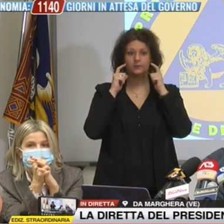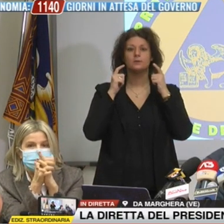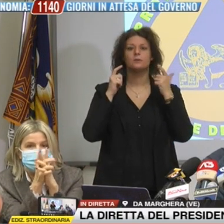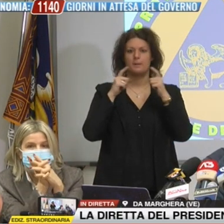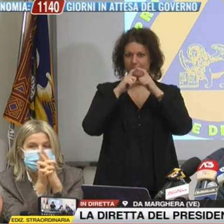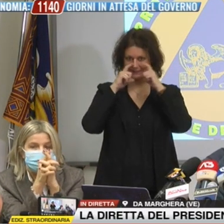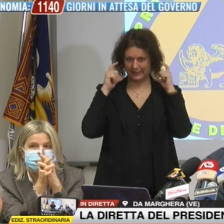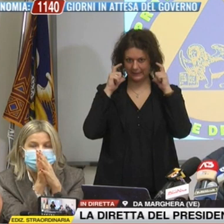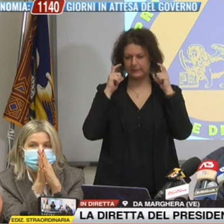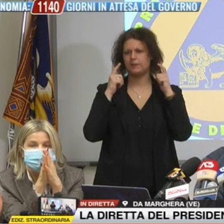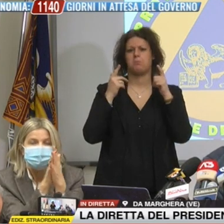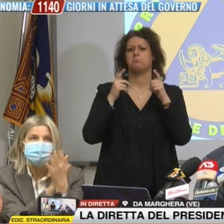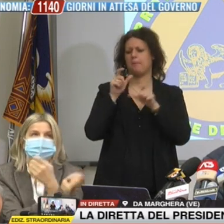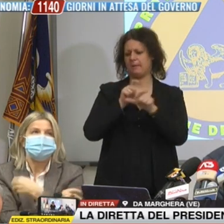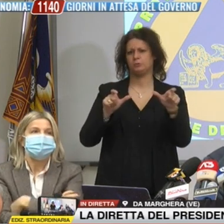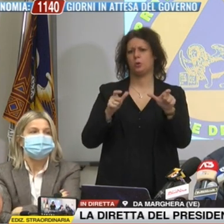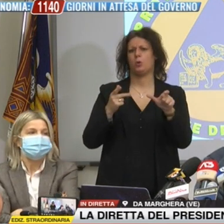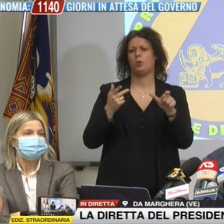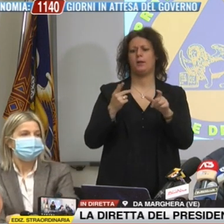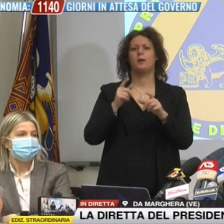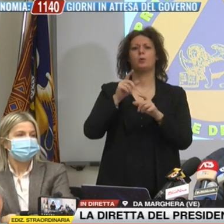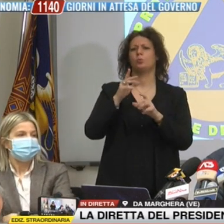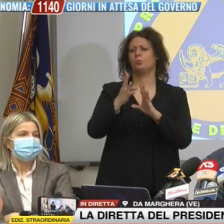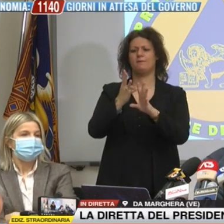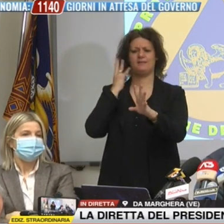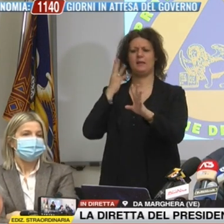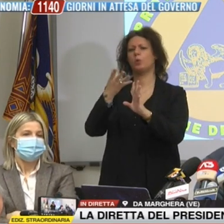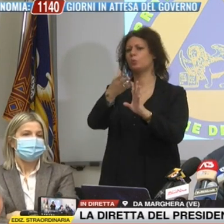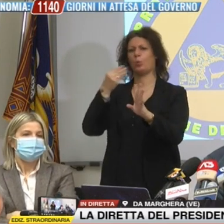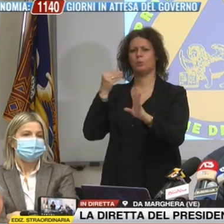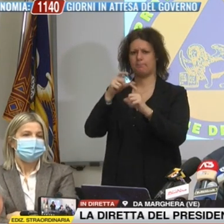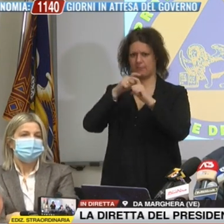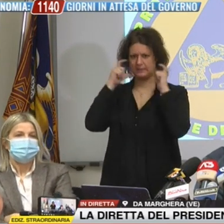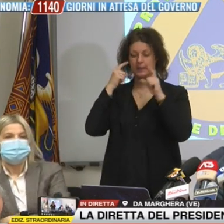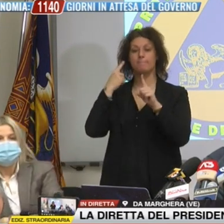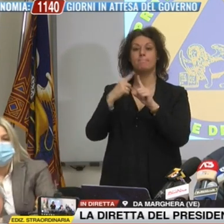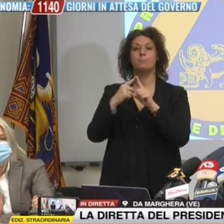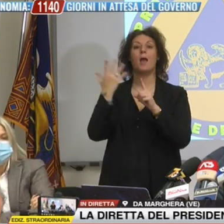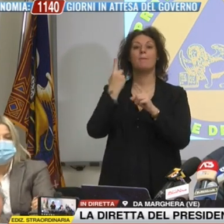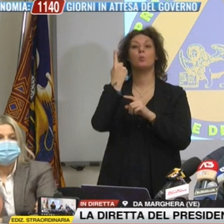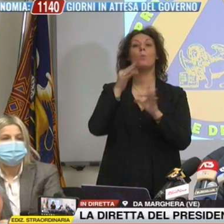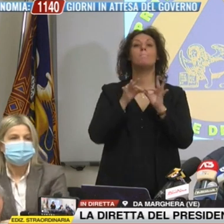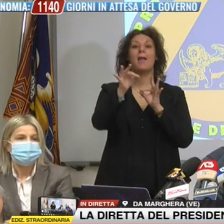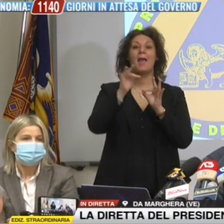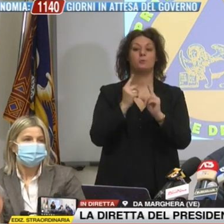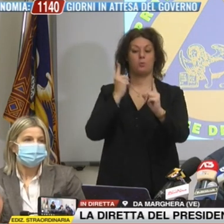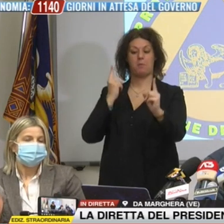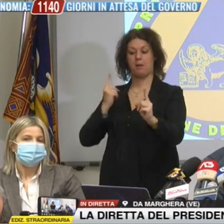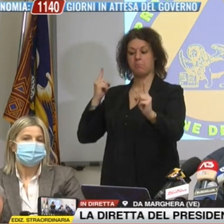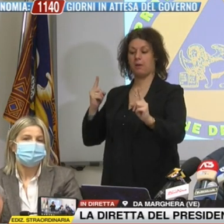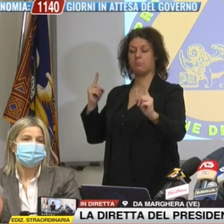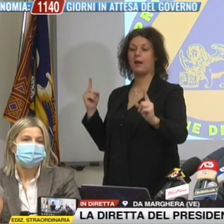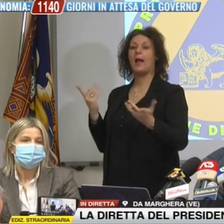entrambi con la mascherina e una distanza di sicurezza, quindi almeno un metro, la possibilità